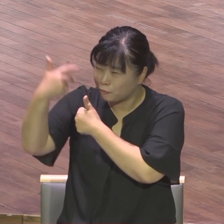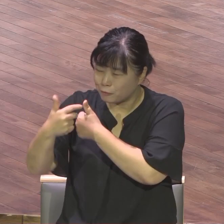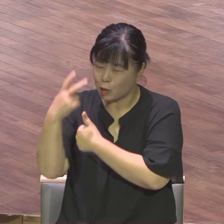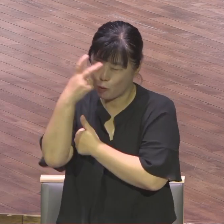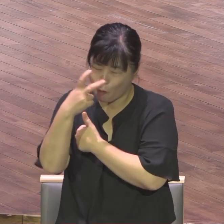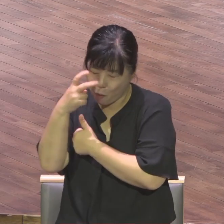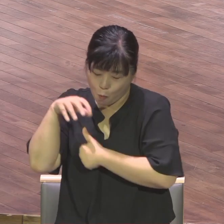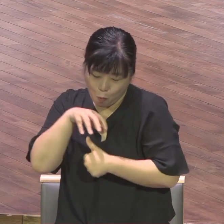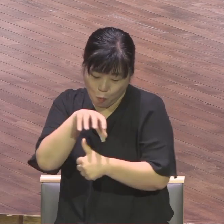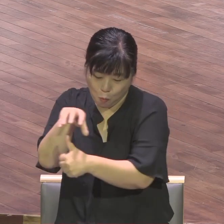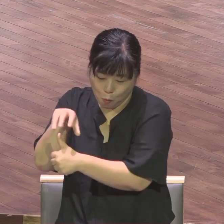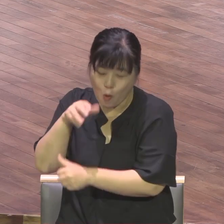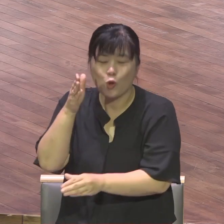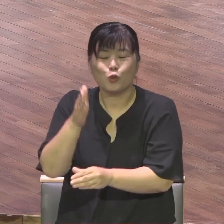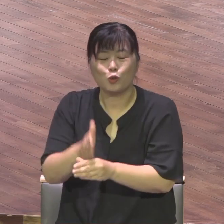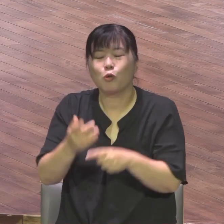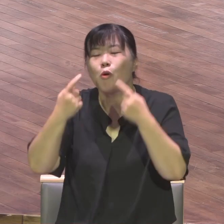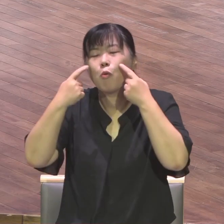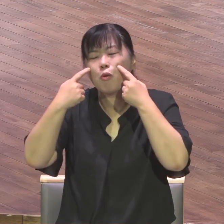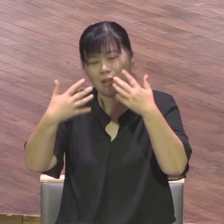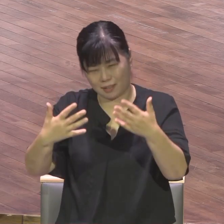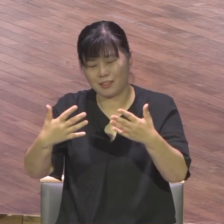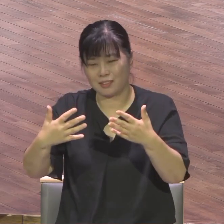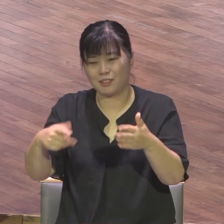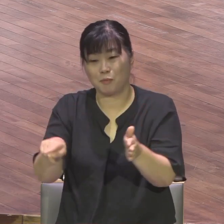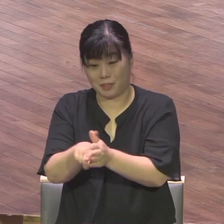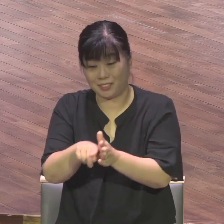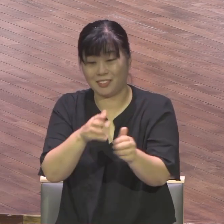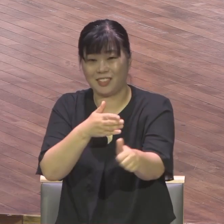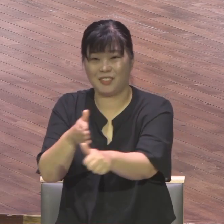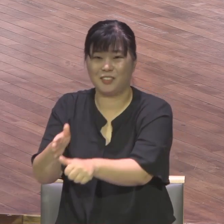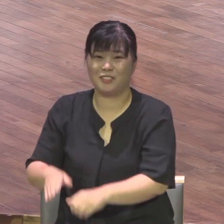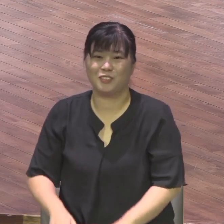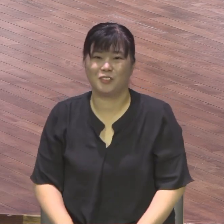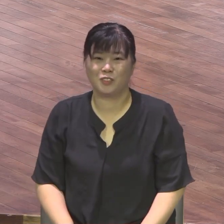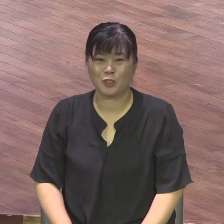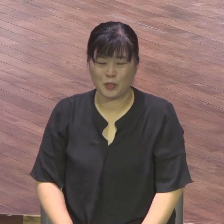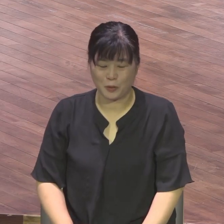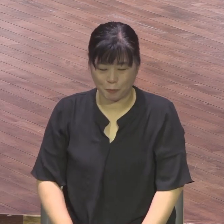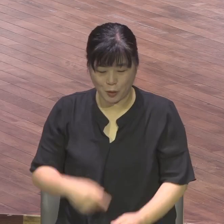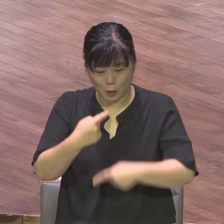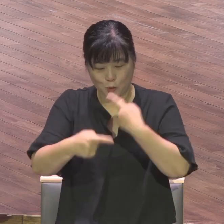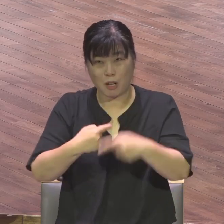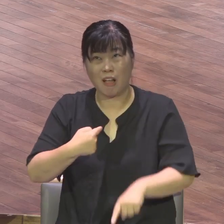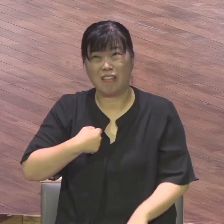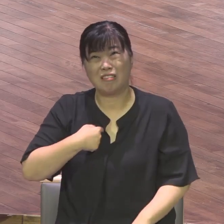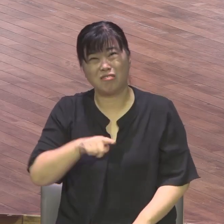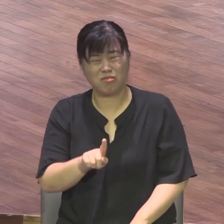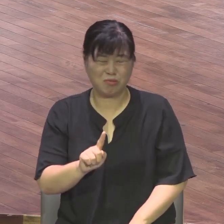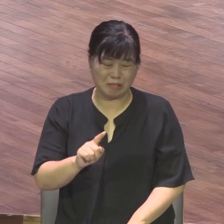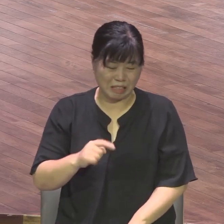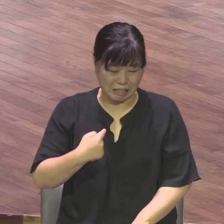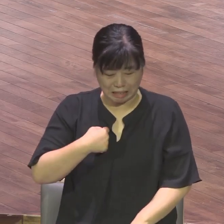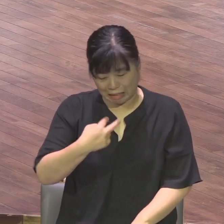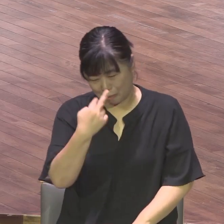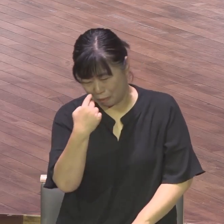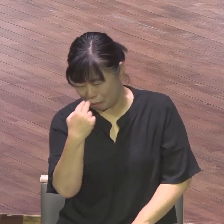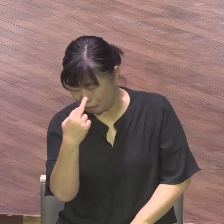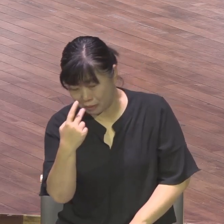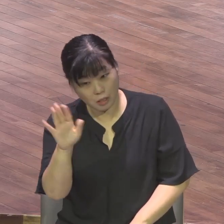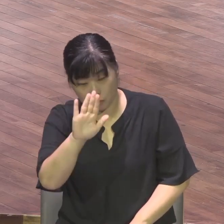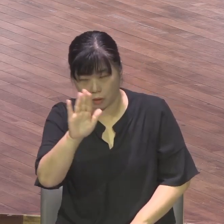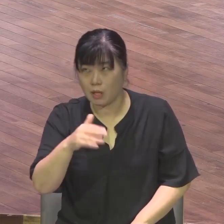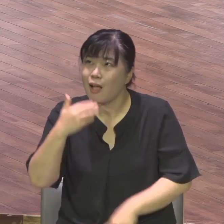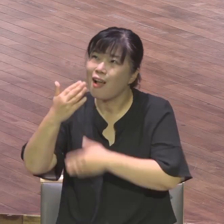느끼시기 바랍니다. 하나님 왜 나를 이렇게 사랑하시나. 이런 사람들 많은데 왜 나만 이렇게 사랑하시나. 이래 돼야